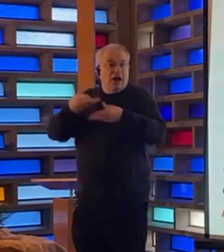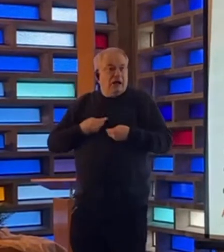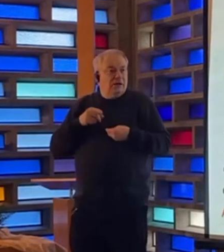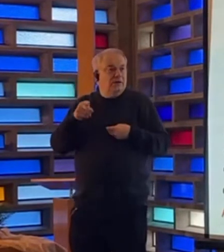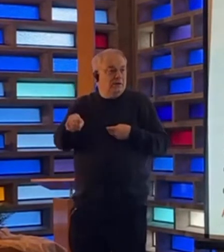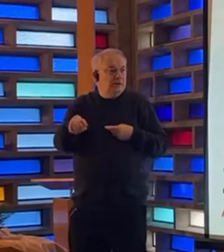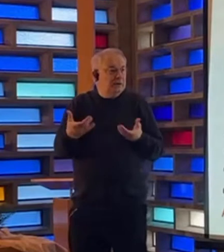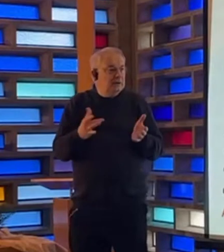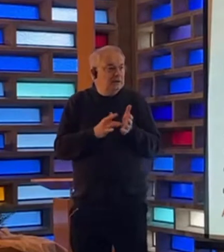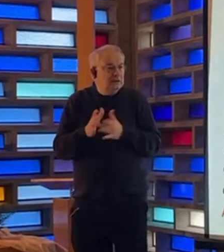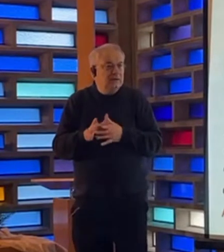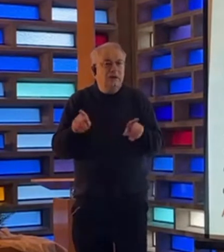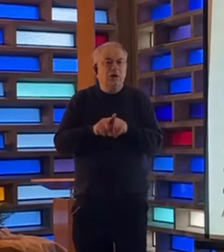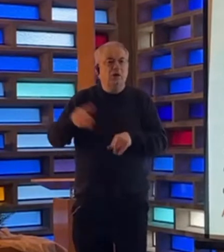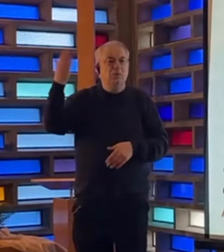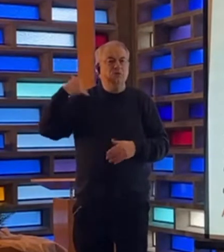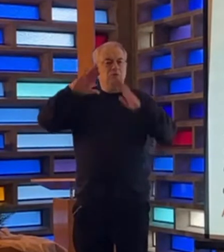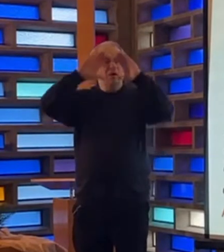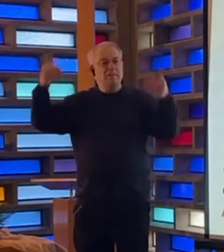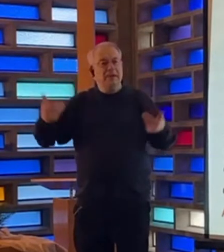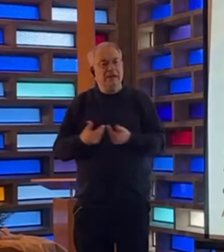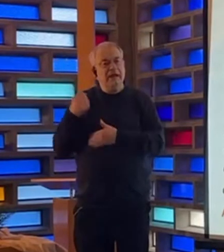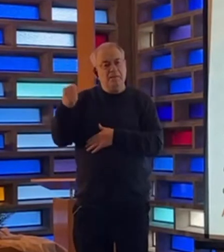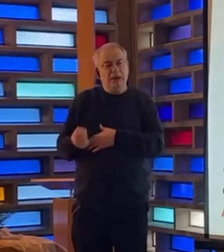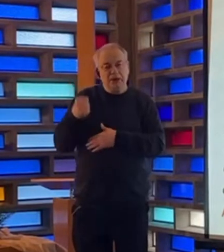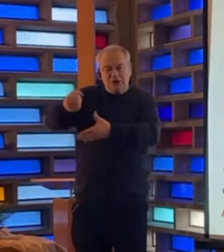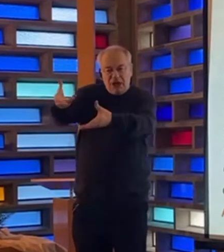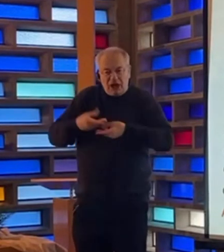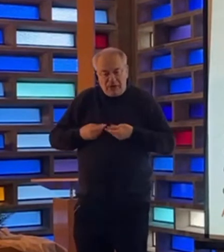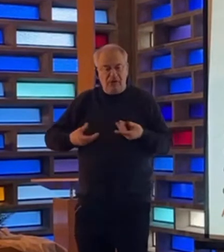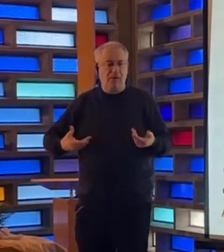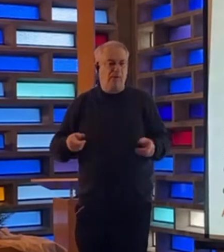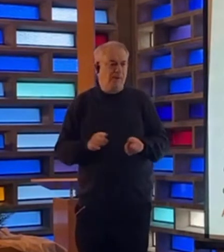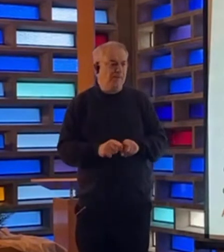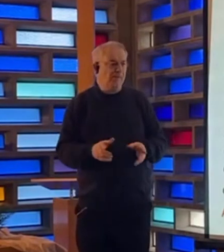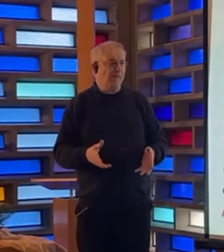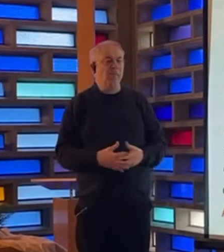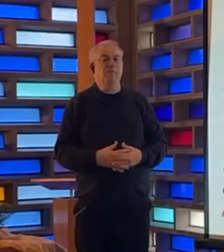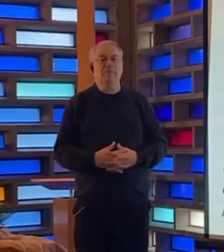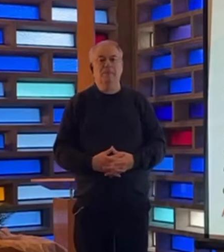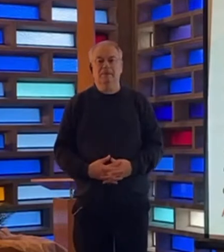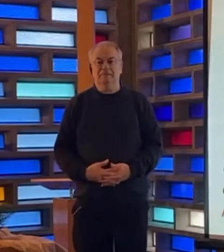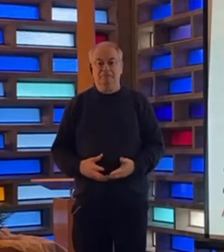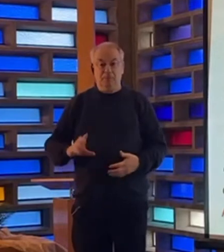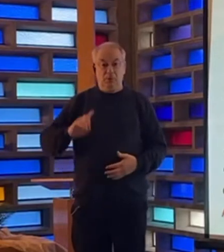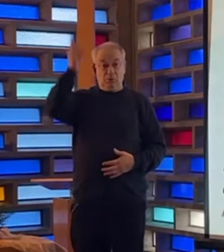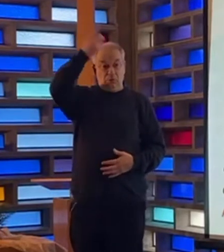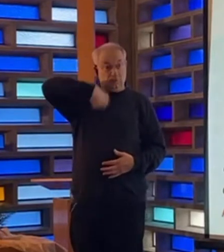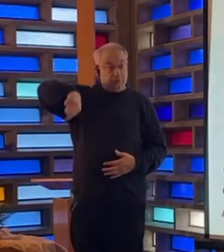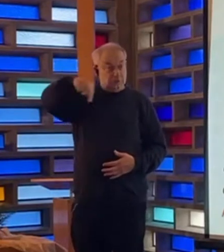comme les bergers de Bethléem. avec notre Dieu